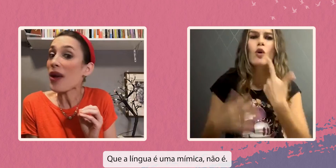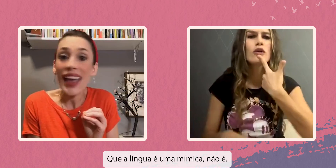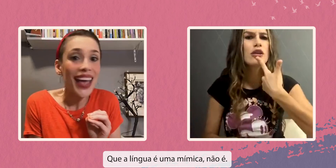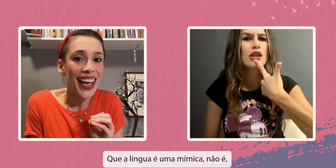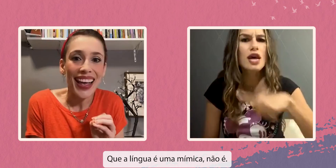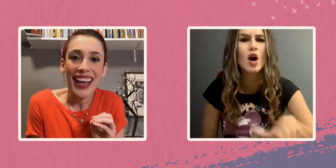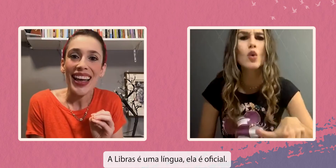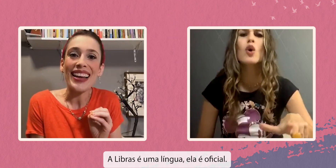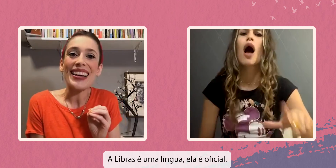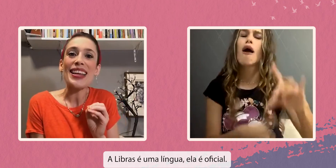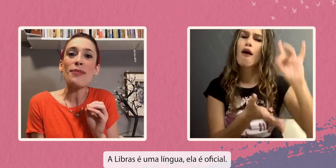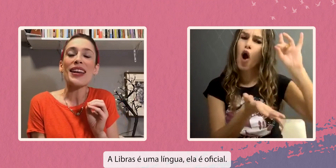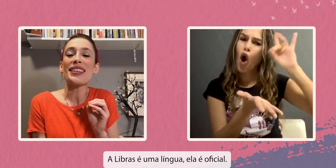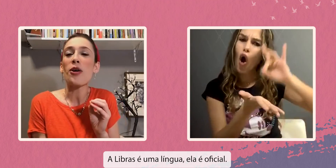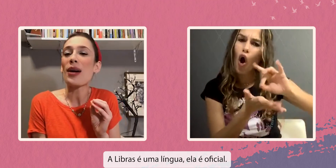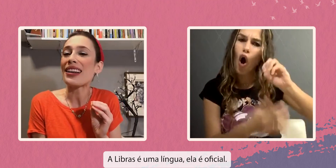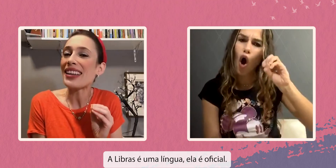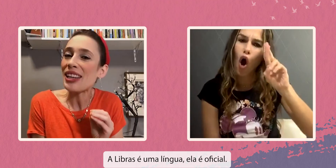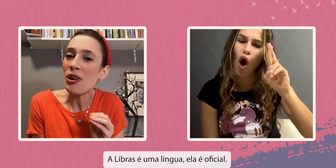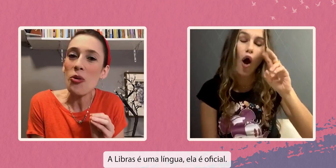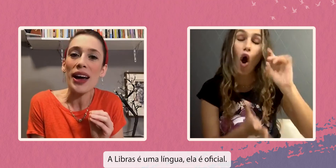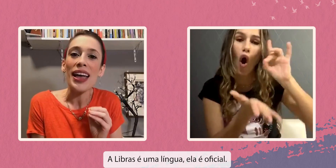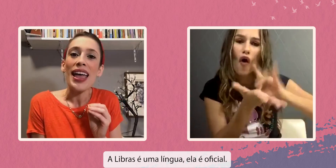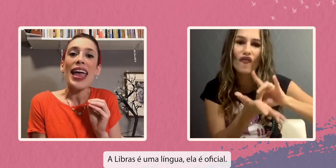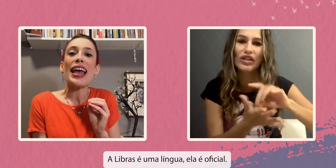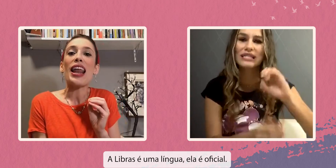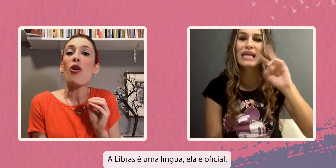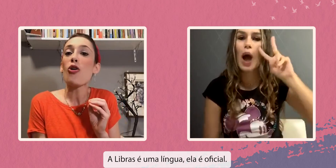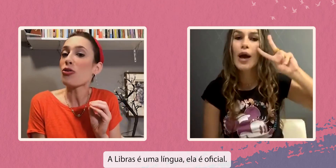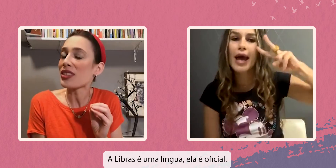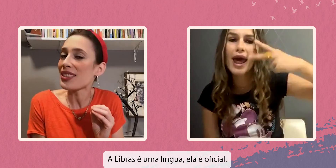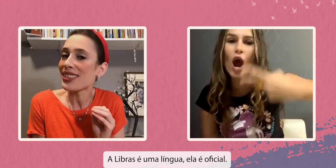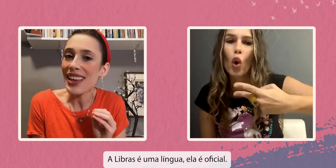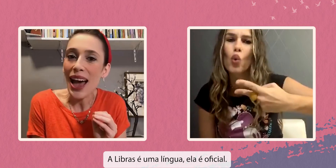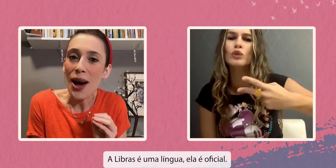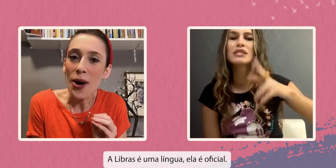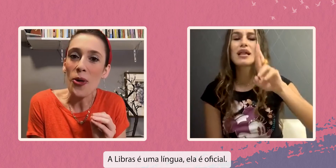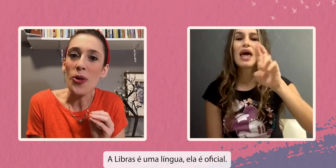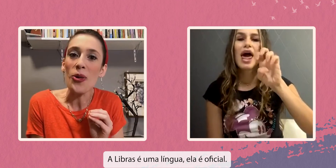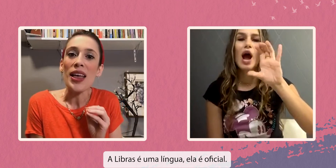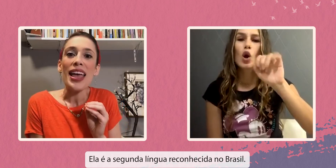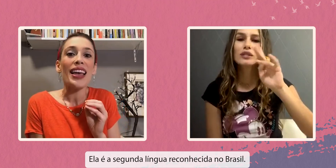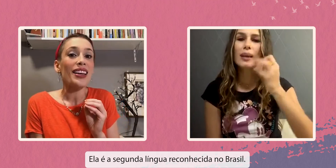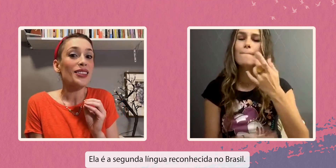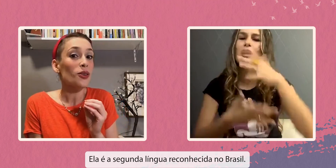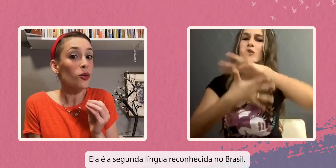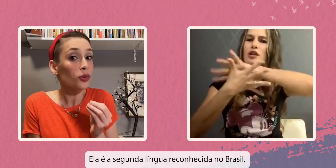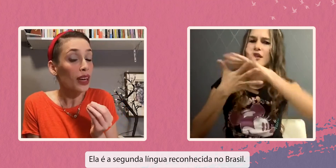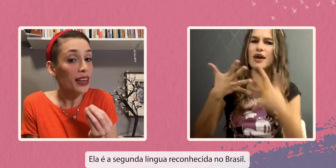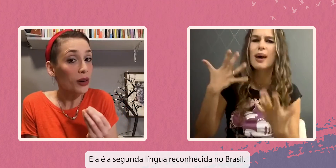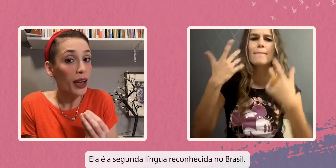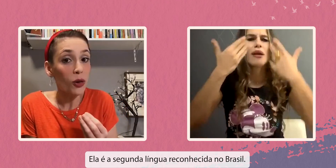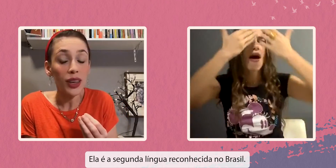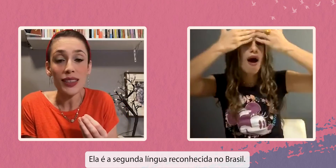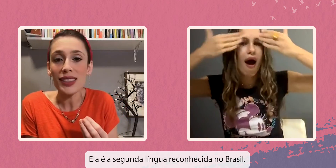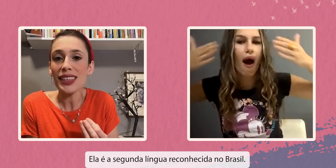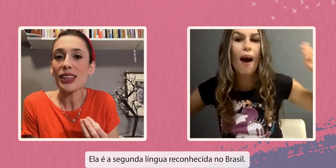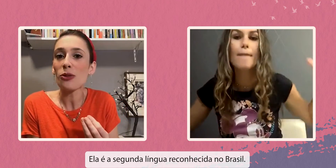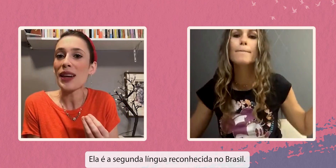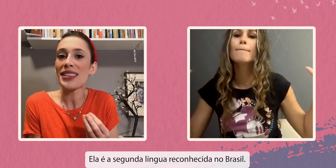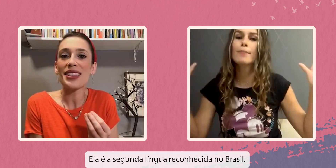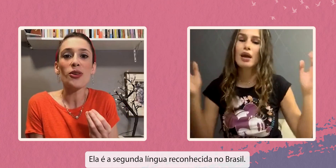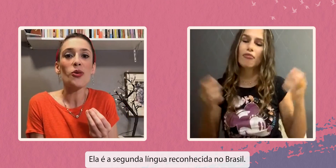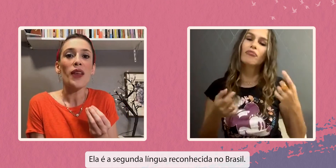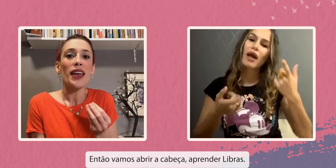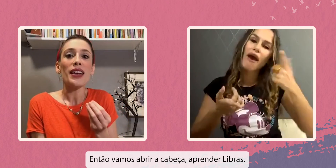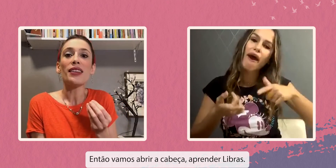mímica, não é. A Libras é uma língua, é oficial, ela é a segunda língua reconhecida